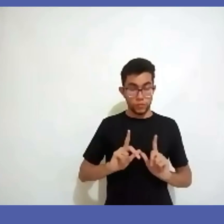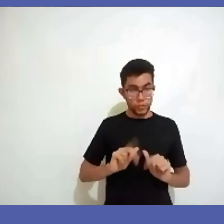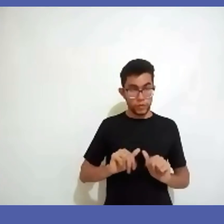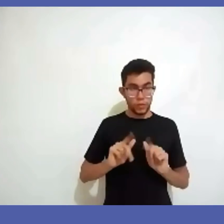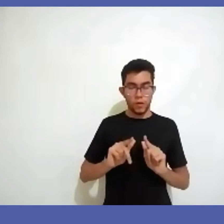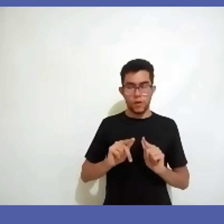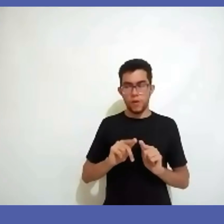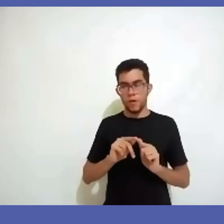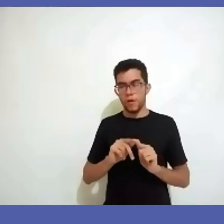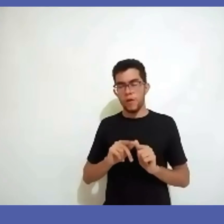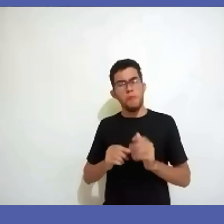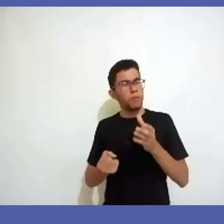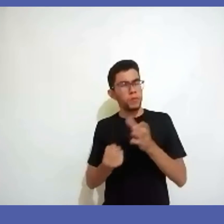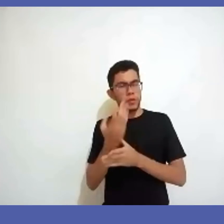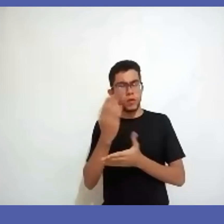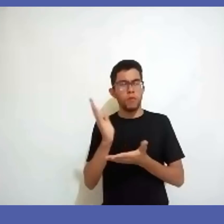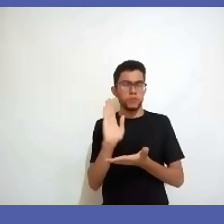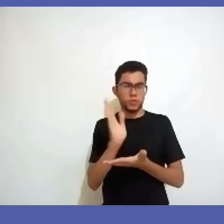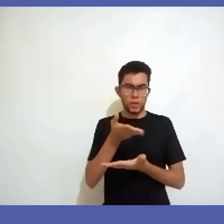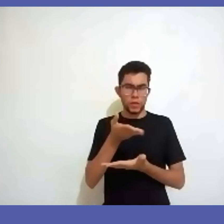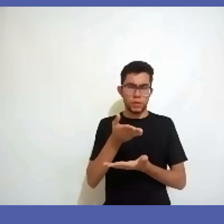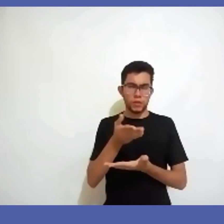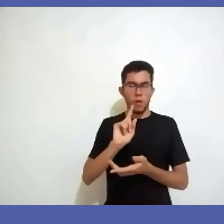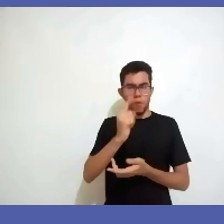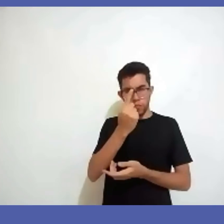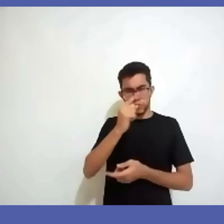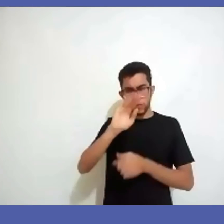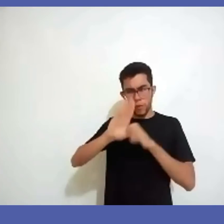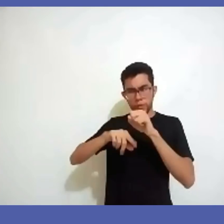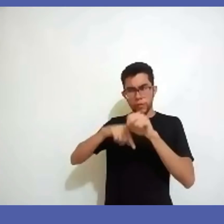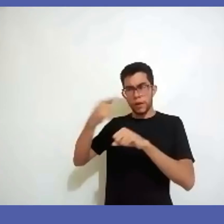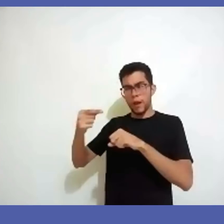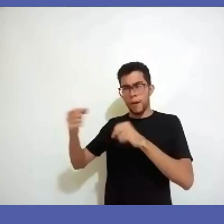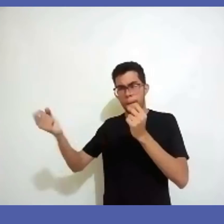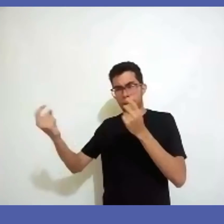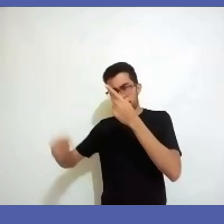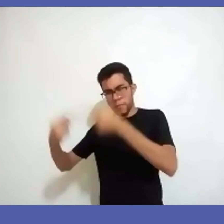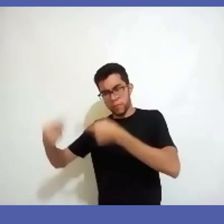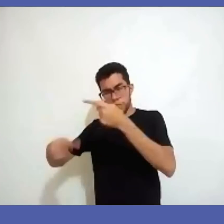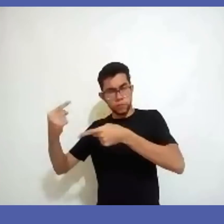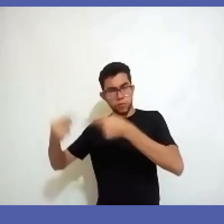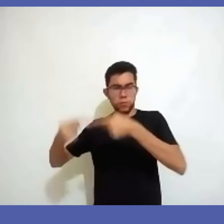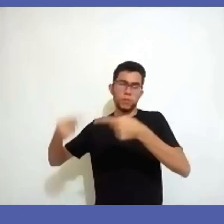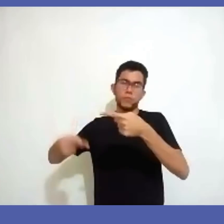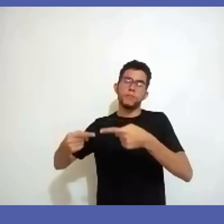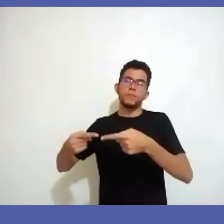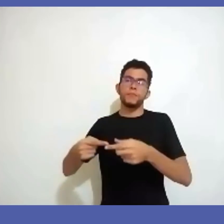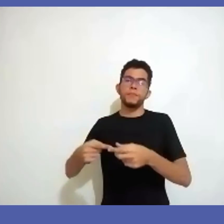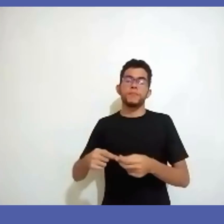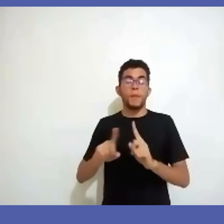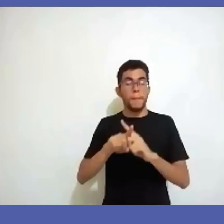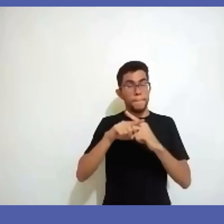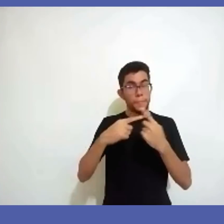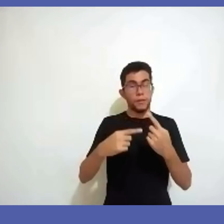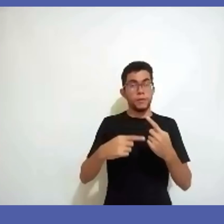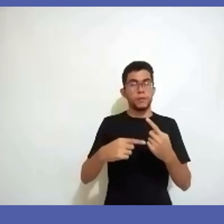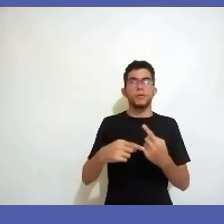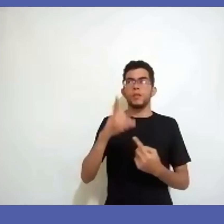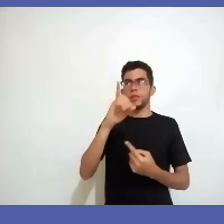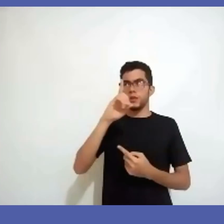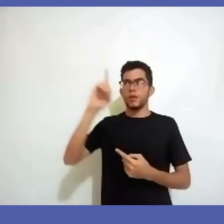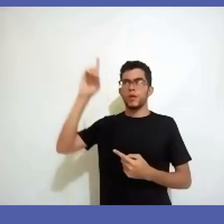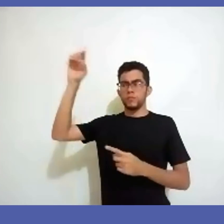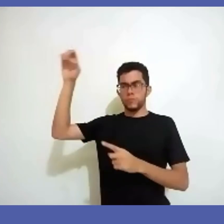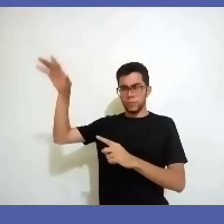imagina, é um país que não tem ainda nenhum exército formal, né? Mas, irmãos, o Senhor era com esse